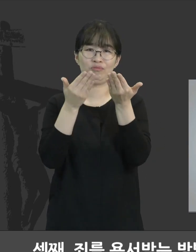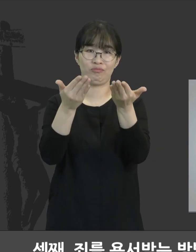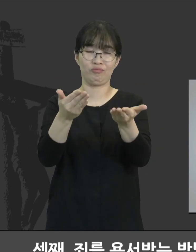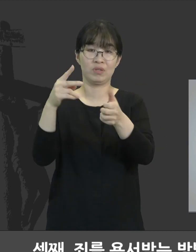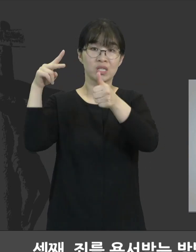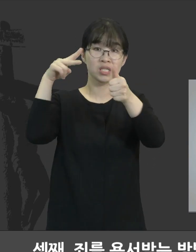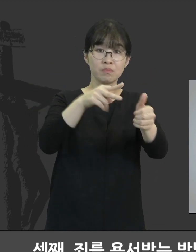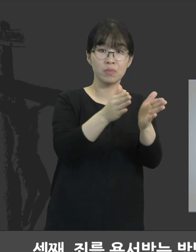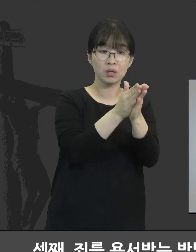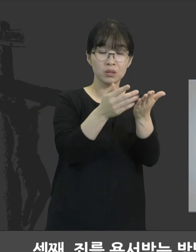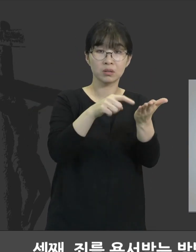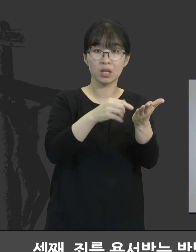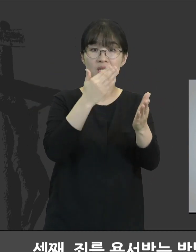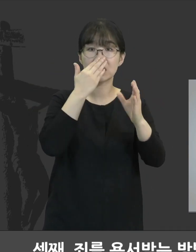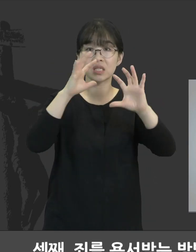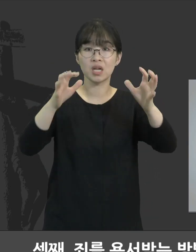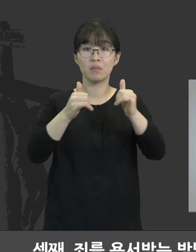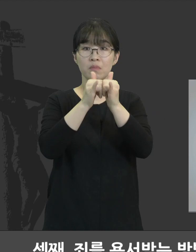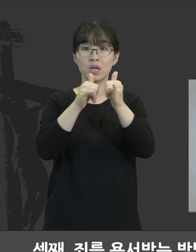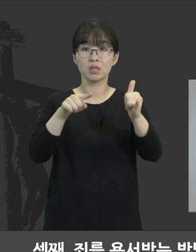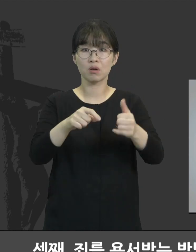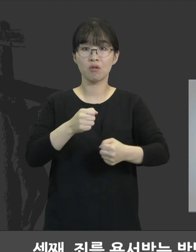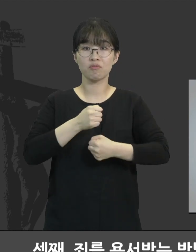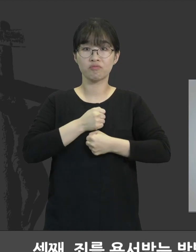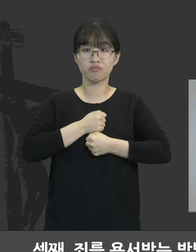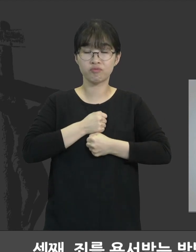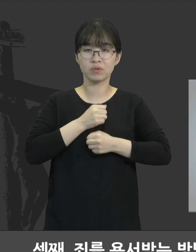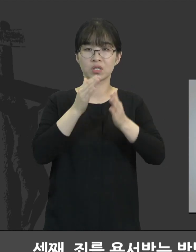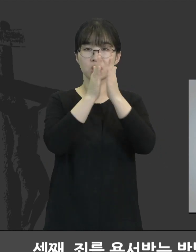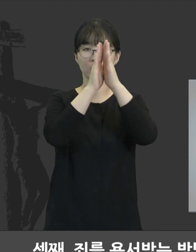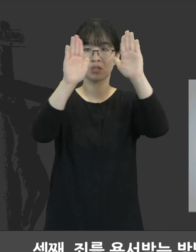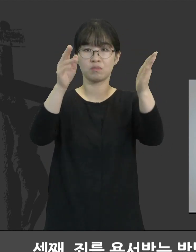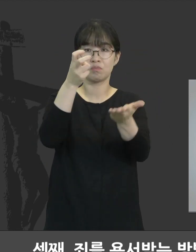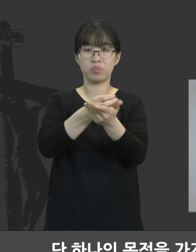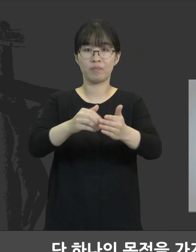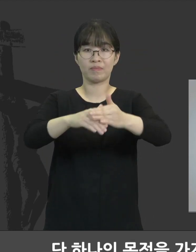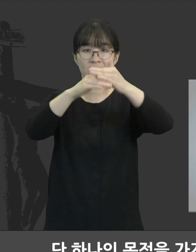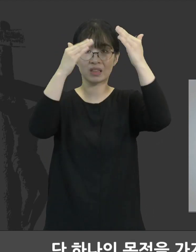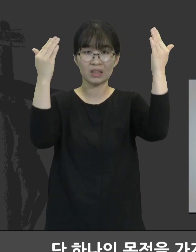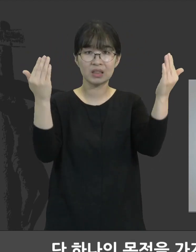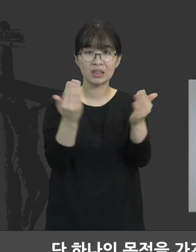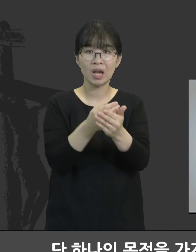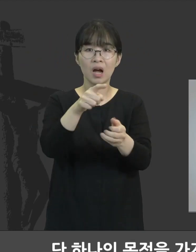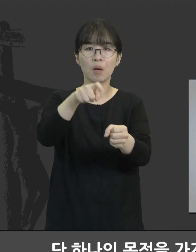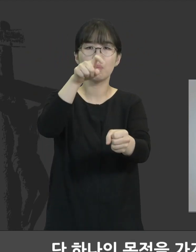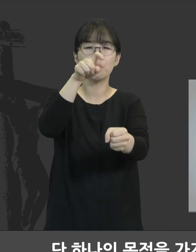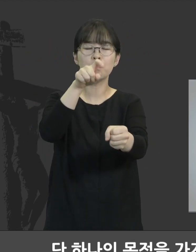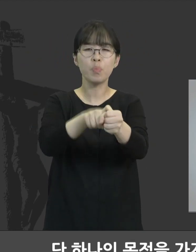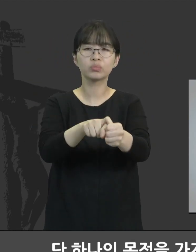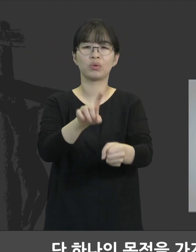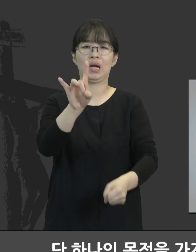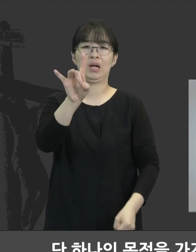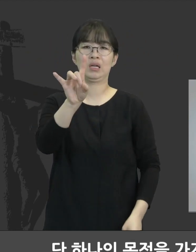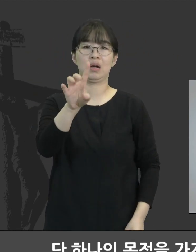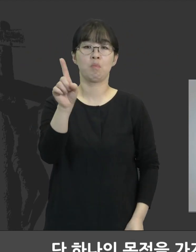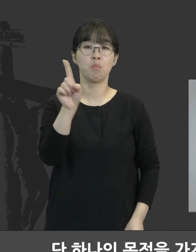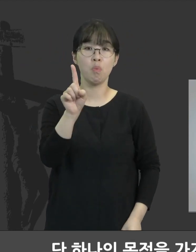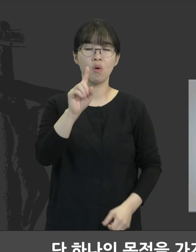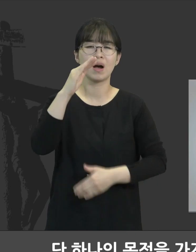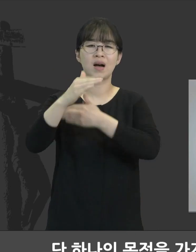신명기에서 이스라엘 백성들이 지켜야 했던 모든 율법은 단 하나의 목적을 가지고 있었습니다. 하나님께서 백성들의